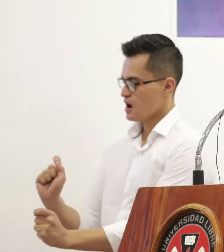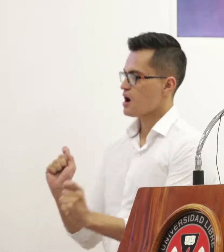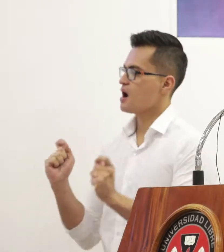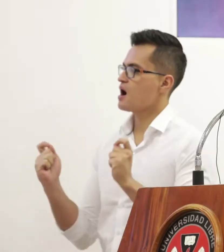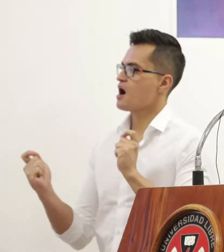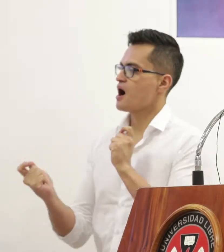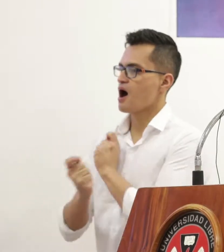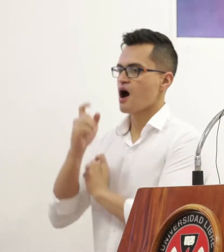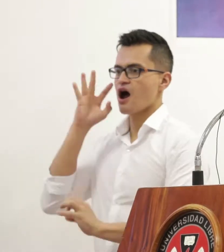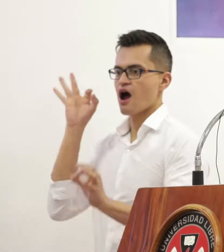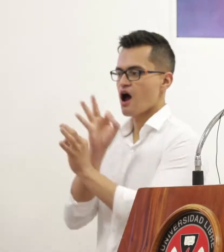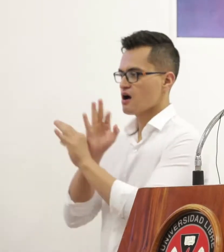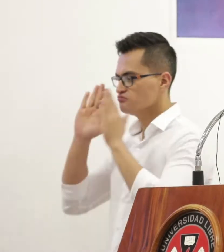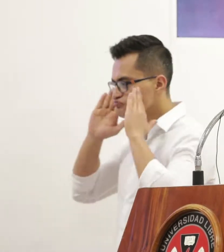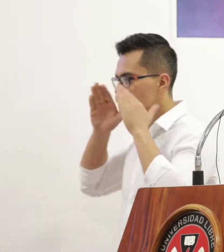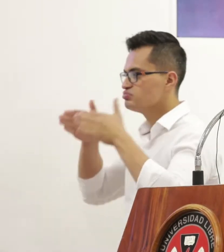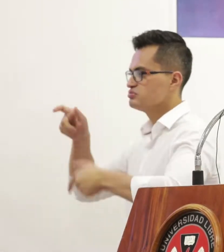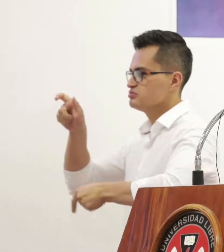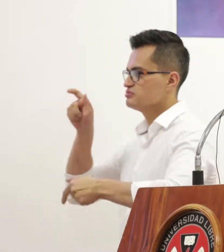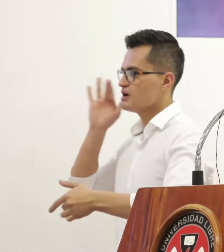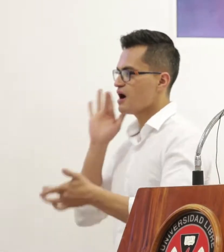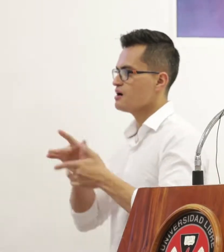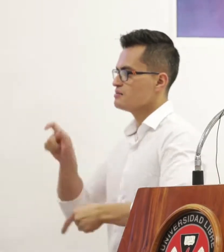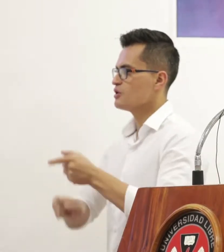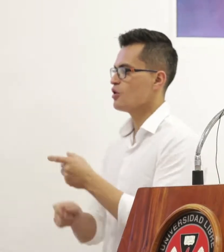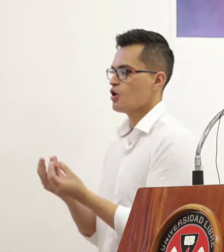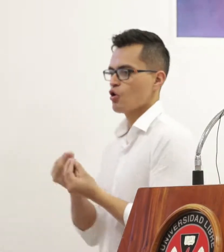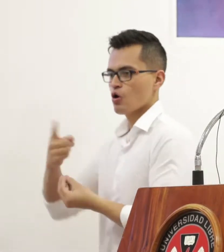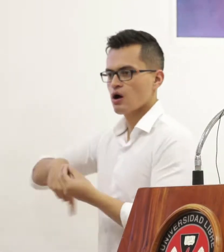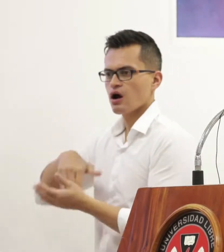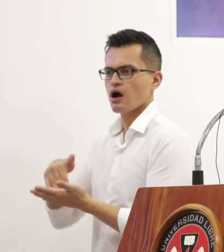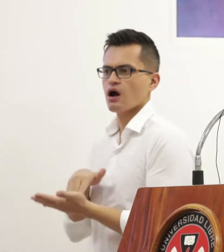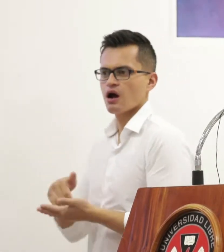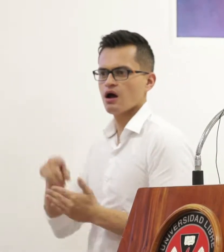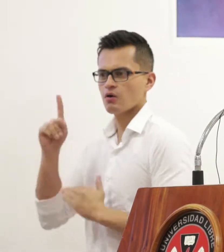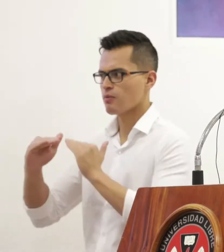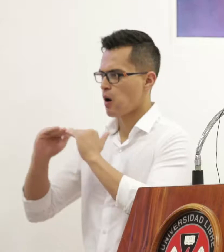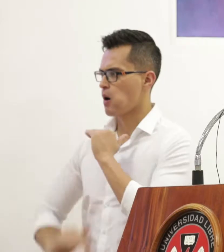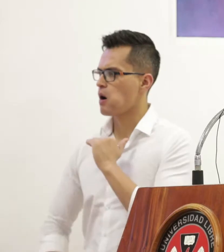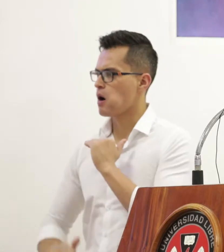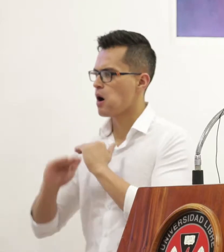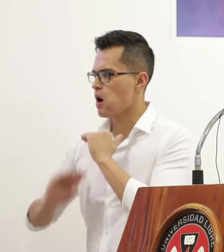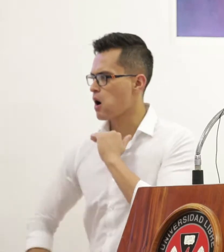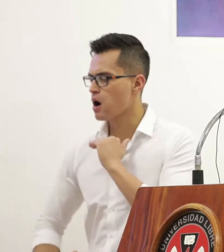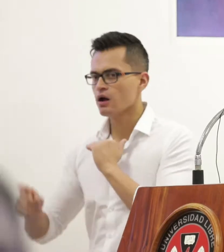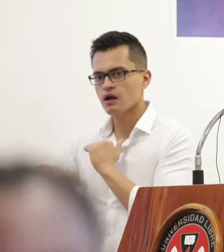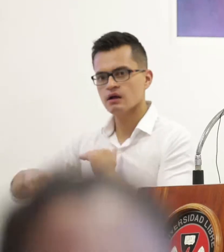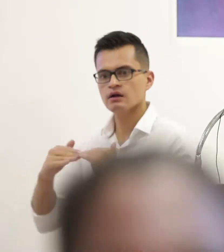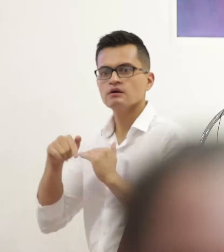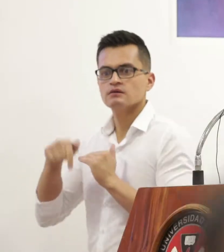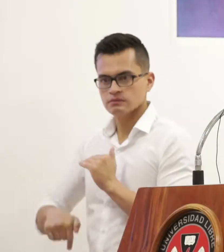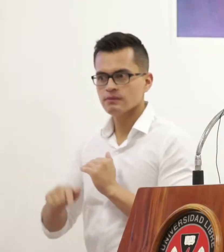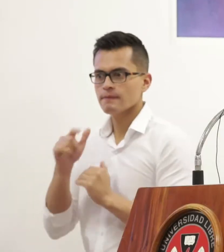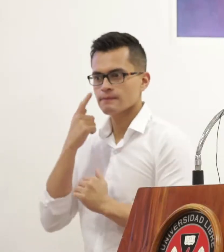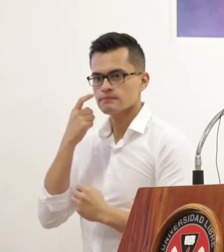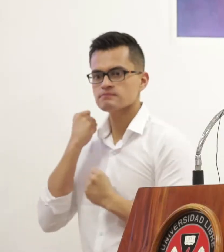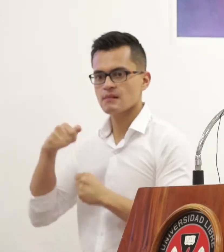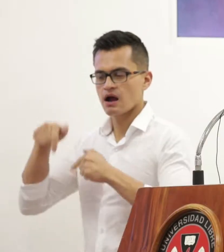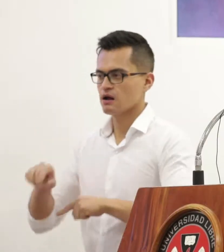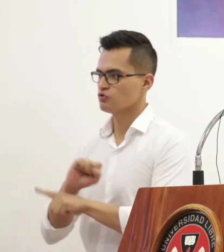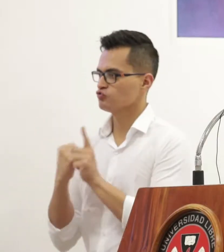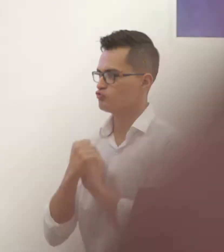alrededor de las poblaciones más vulnerables en un estado tan inequitativo y en una sociedad tan desigual como es la sociedad